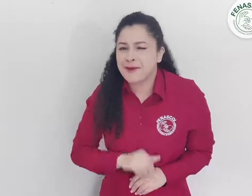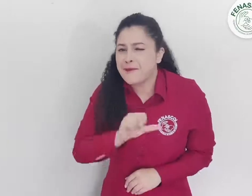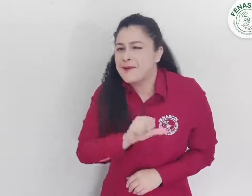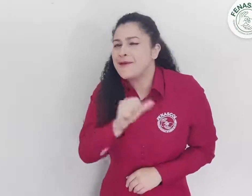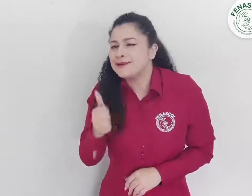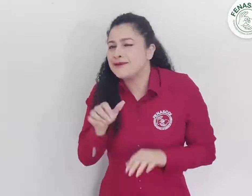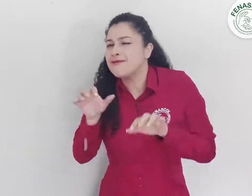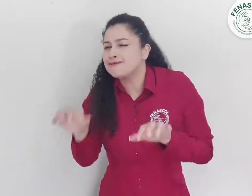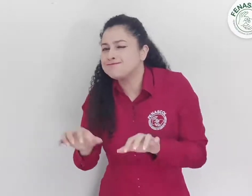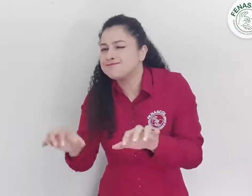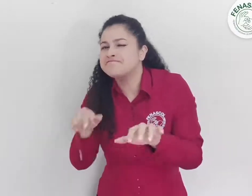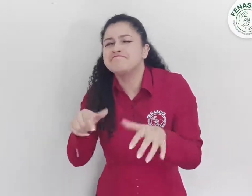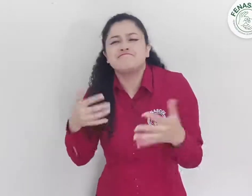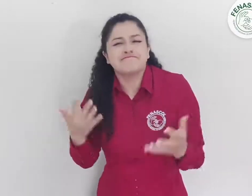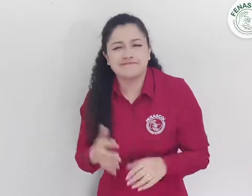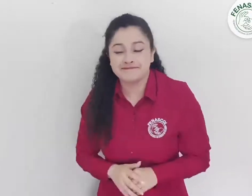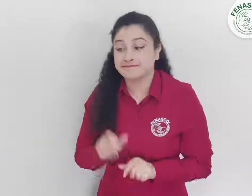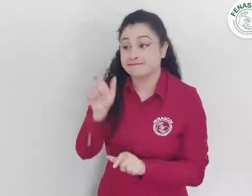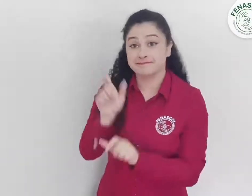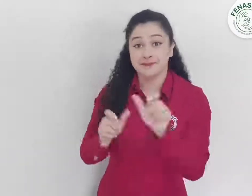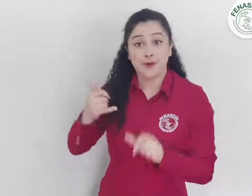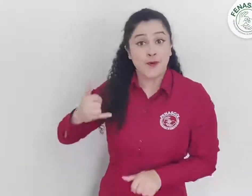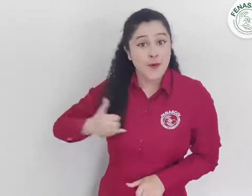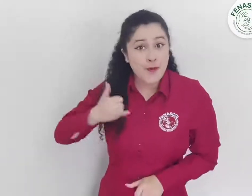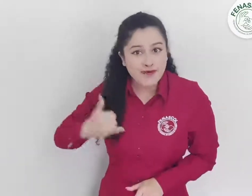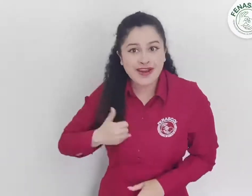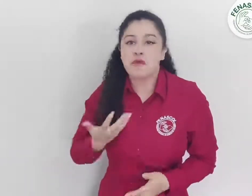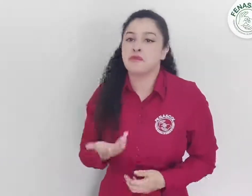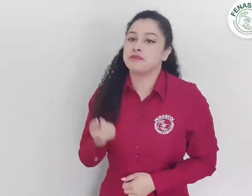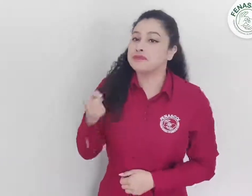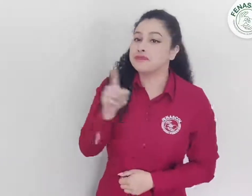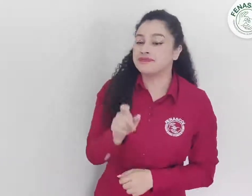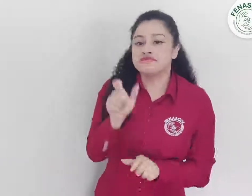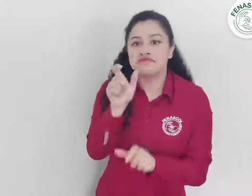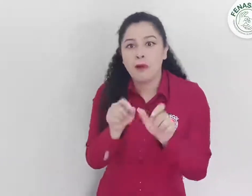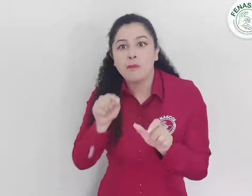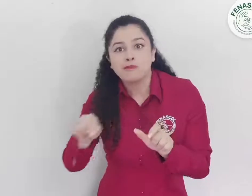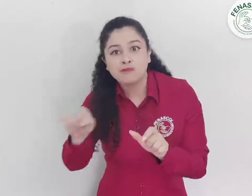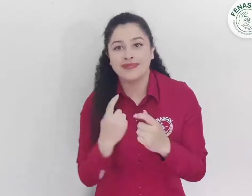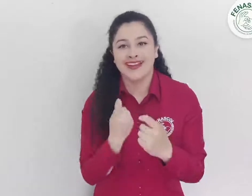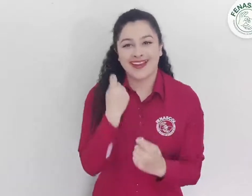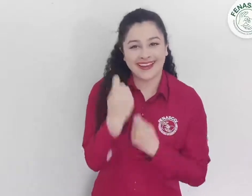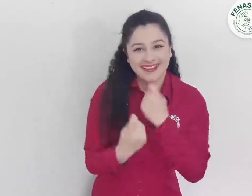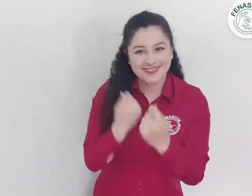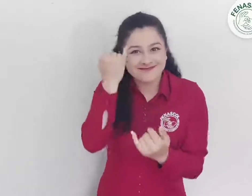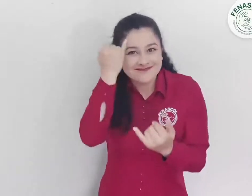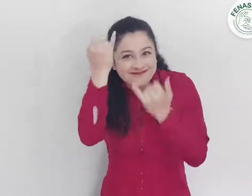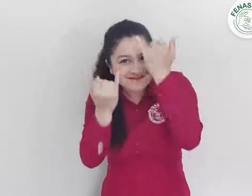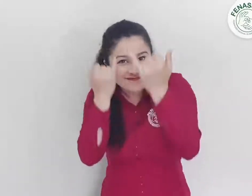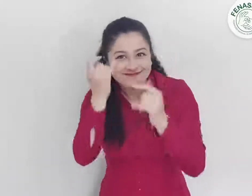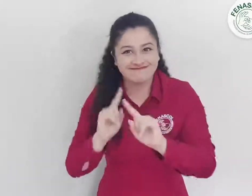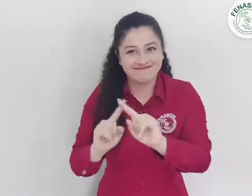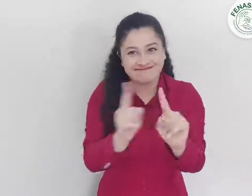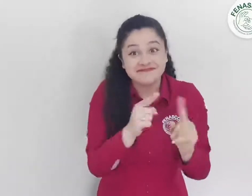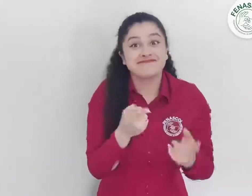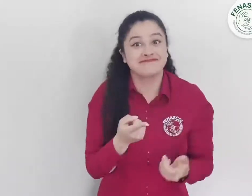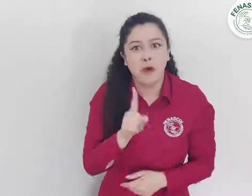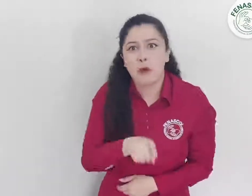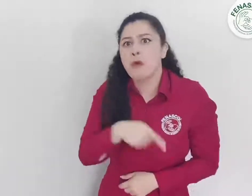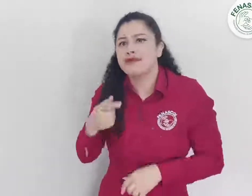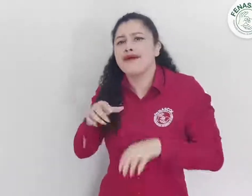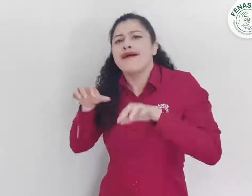esos no serán los únicos temas también habrá actividades enfocados en la juventud en emprendimiento